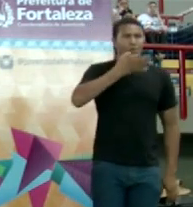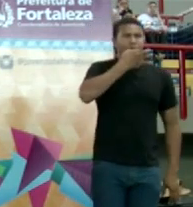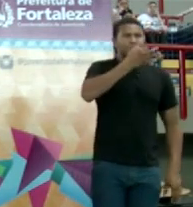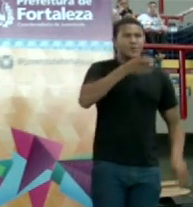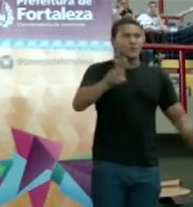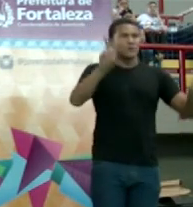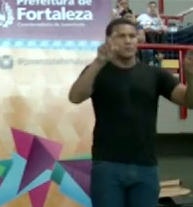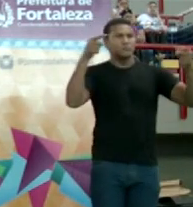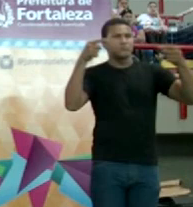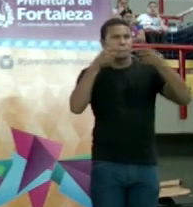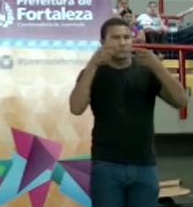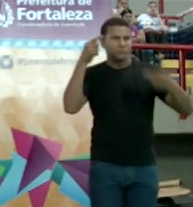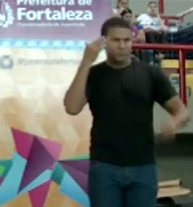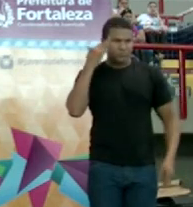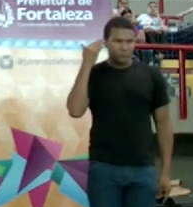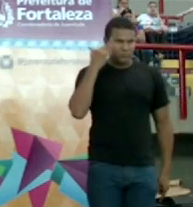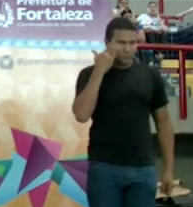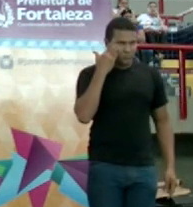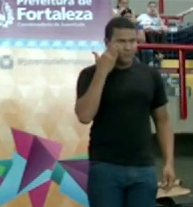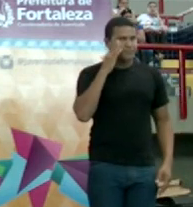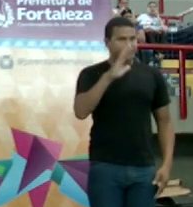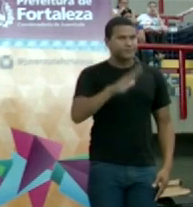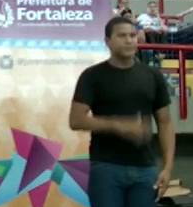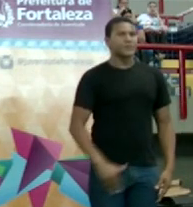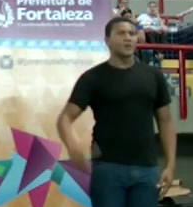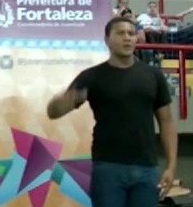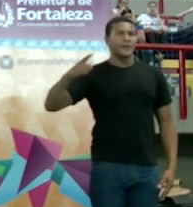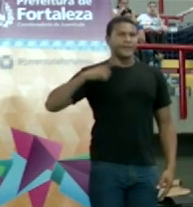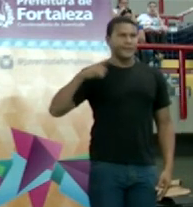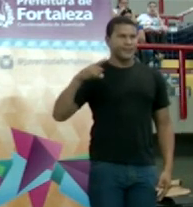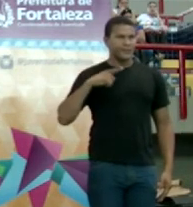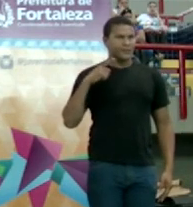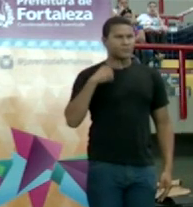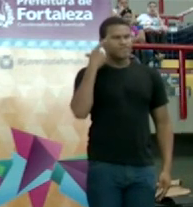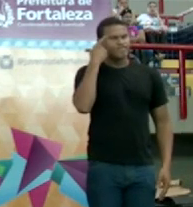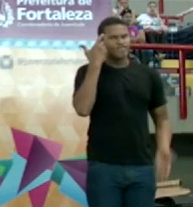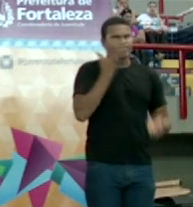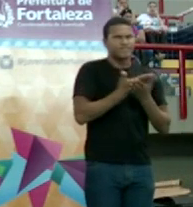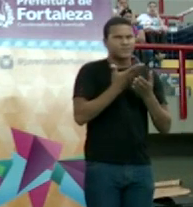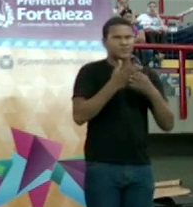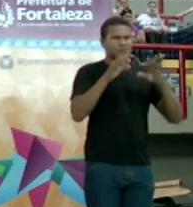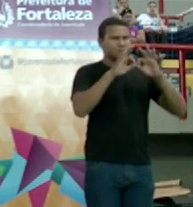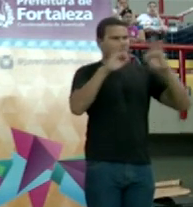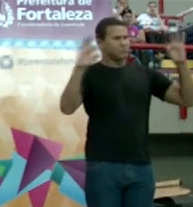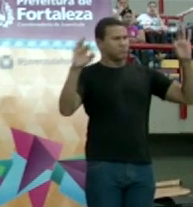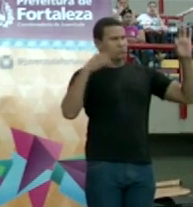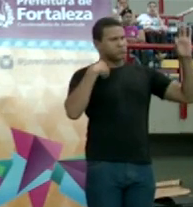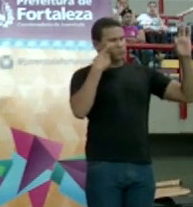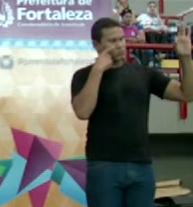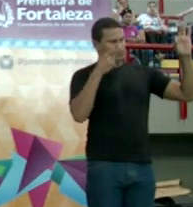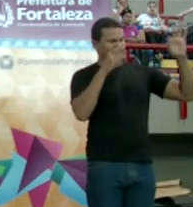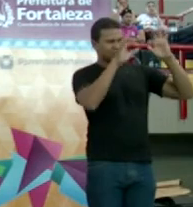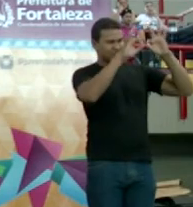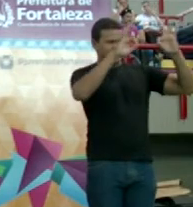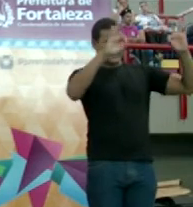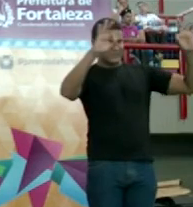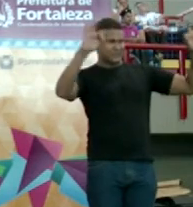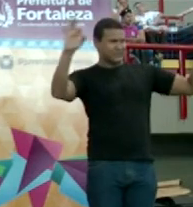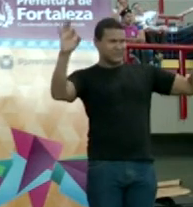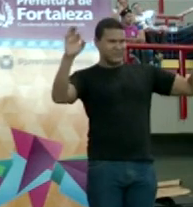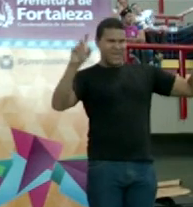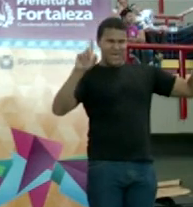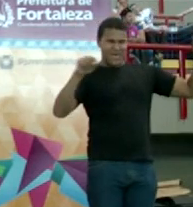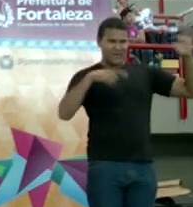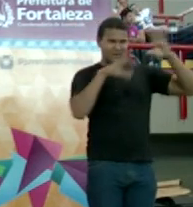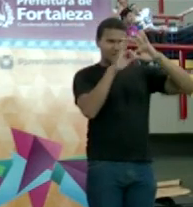de forma frequente ou isto dá ideia de uma frase muito grande ou ideia extensa? Não,